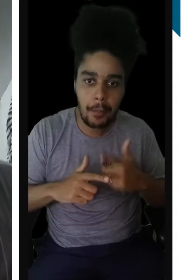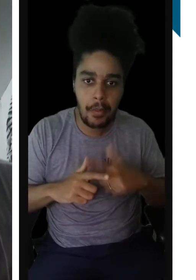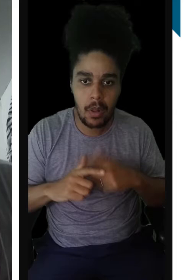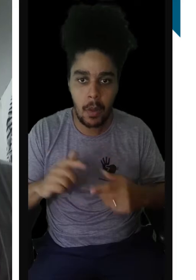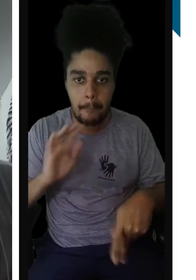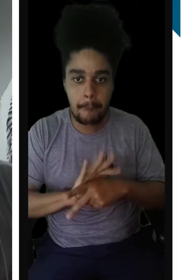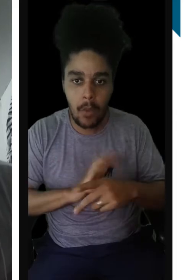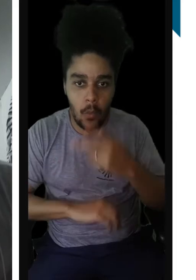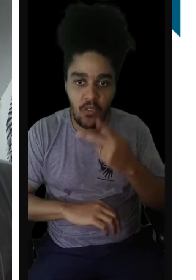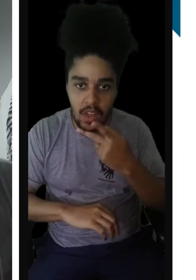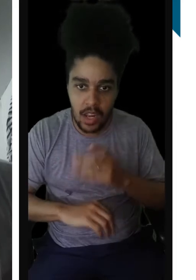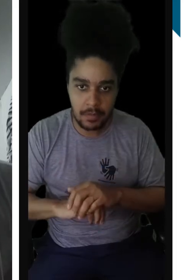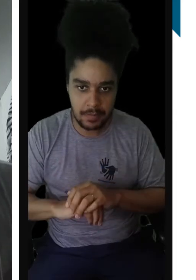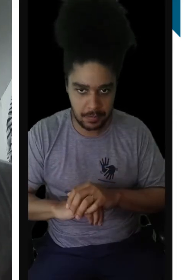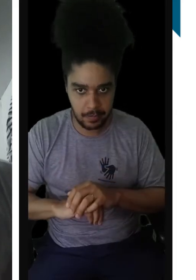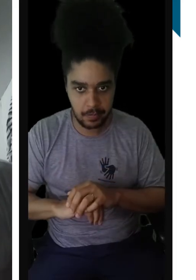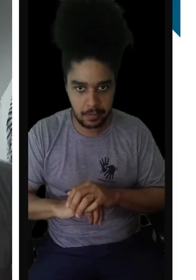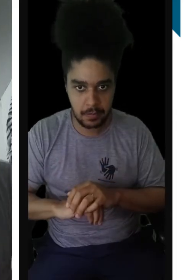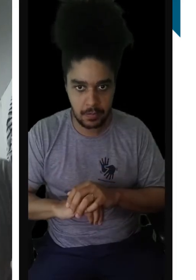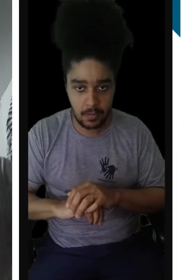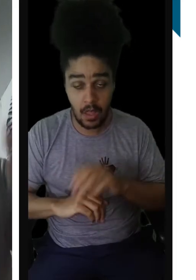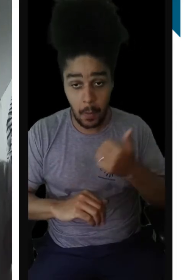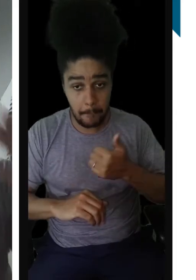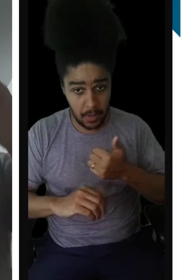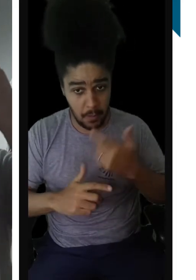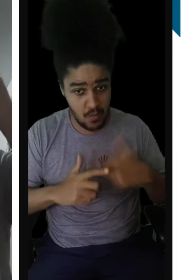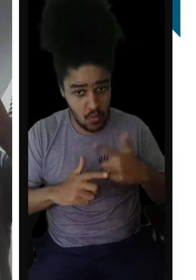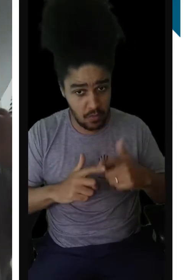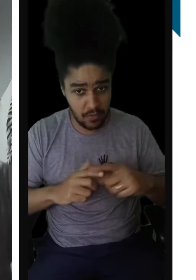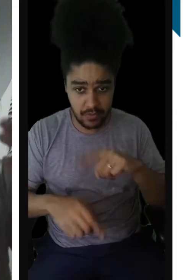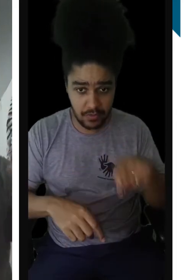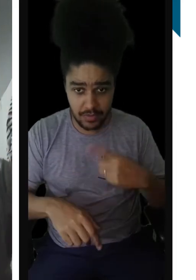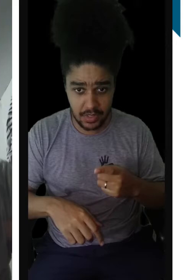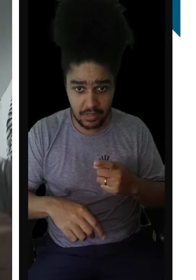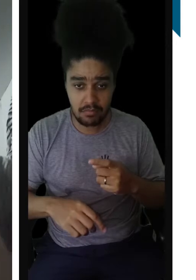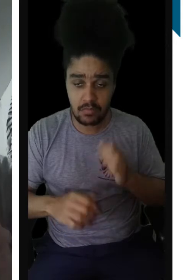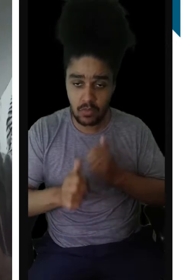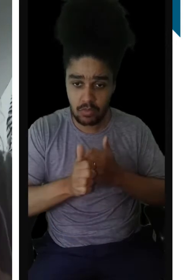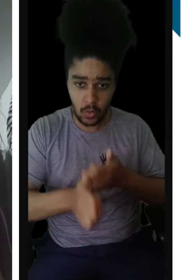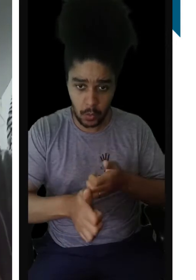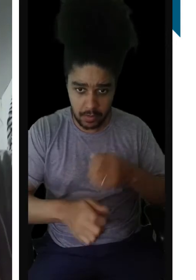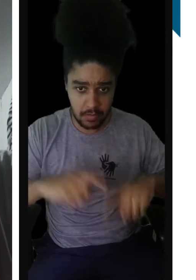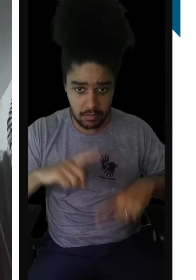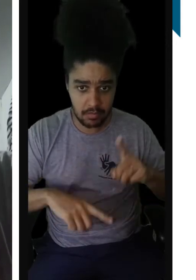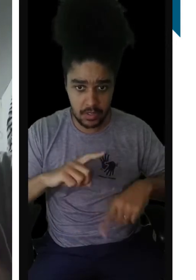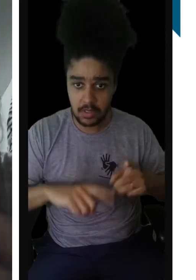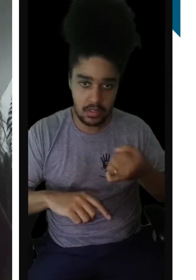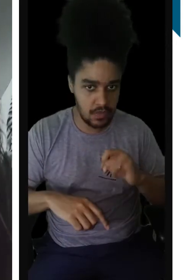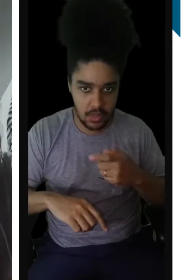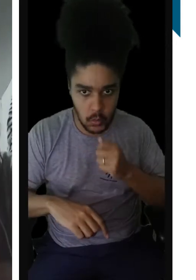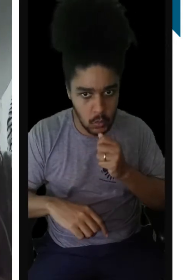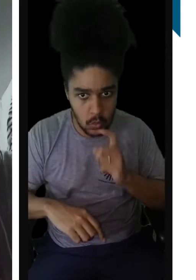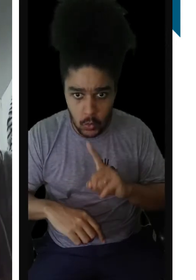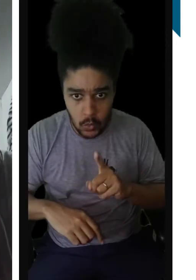problemas propriamente ditos. Então, o primeiro problema, como você pode acompanhar no material, e se você